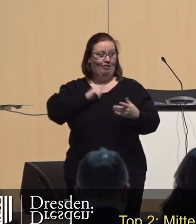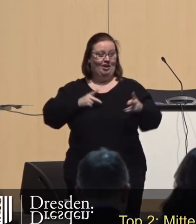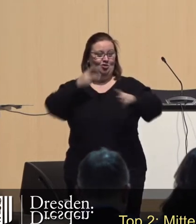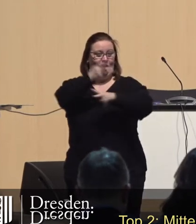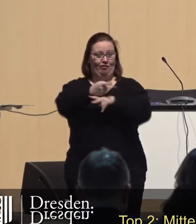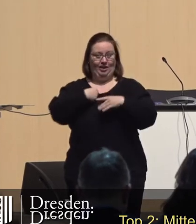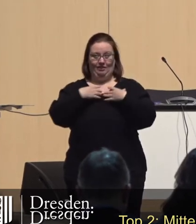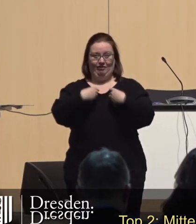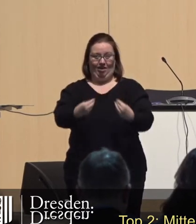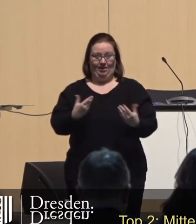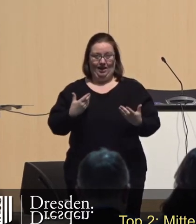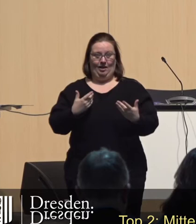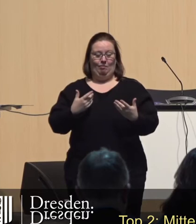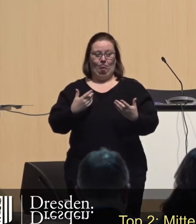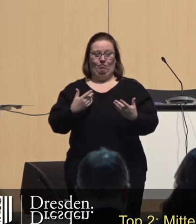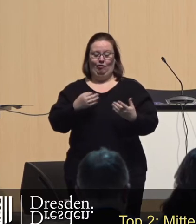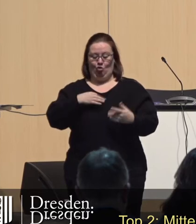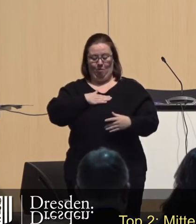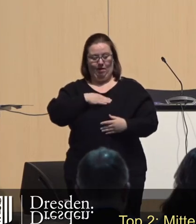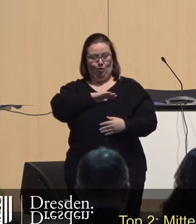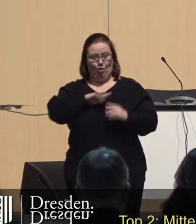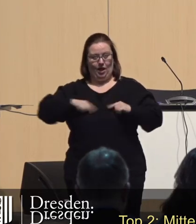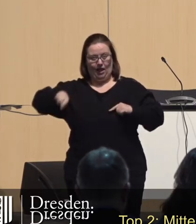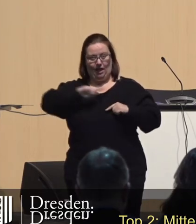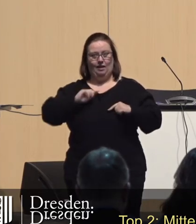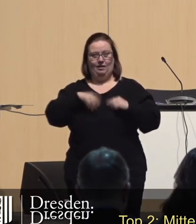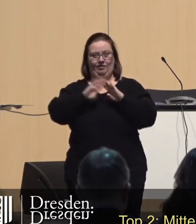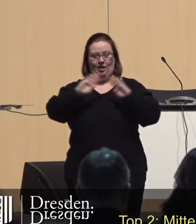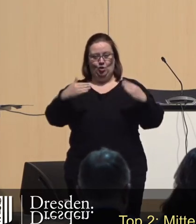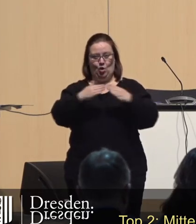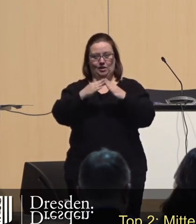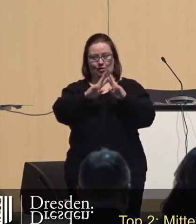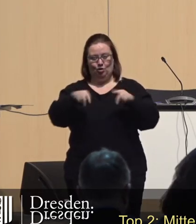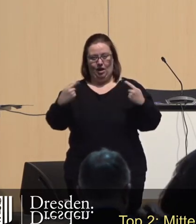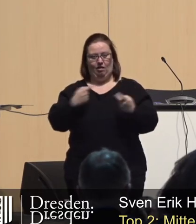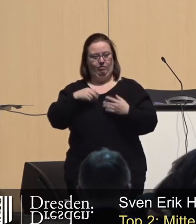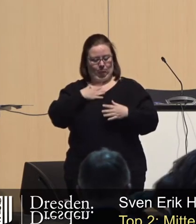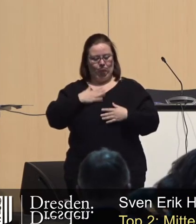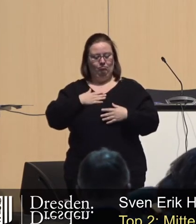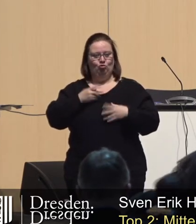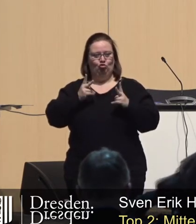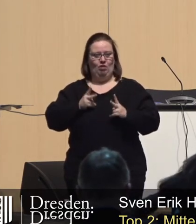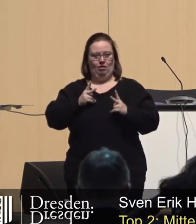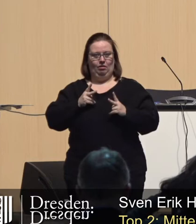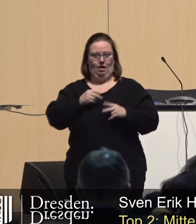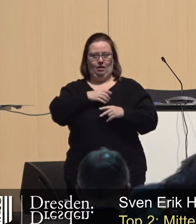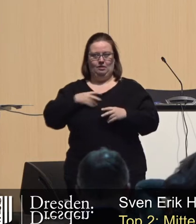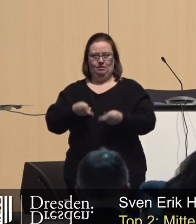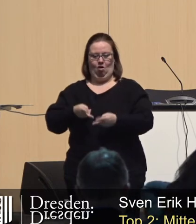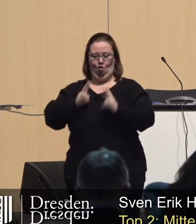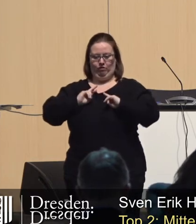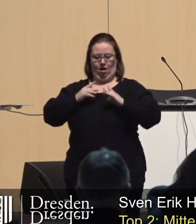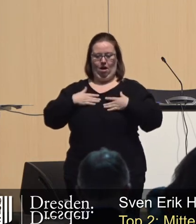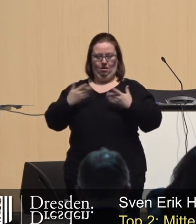stellvertretend wahrnehme für meine Kollegen Konzessionäre, die im Auftrage der Stadt in den letzten Jahren